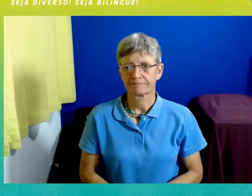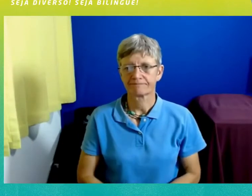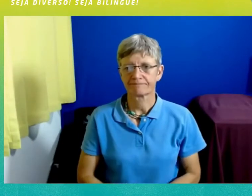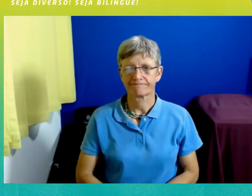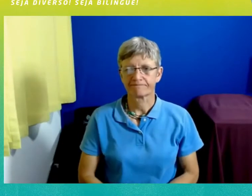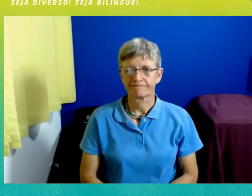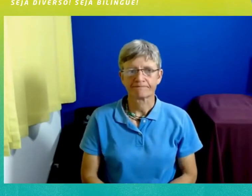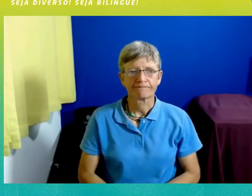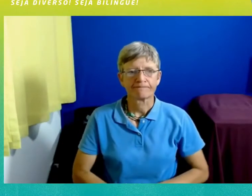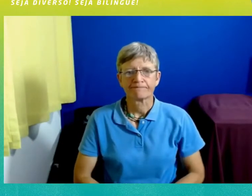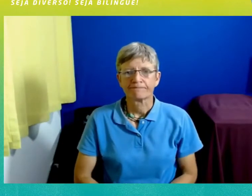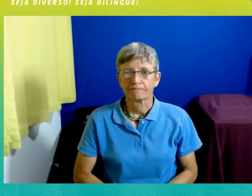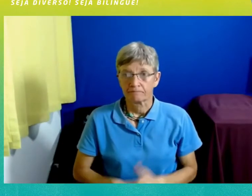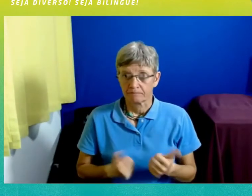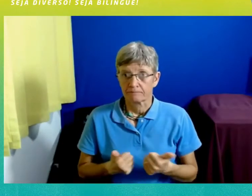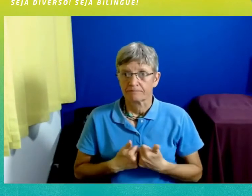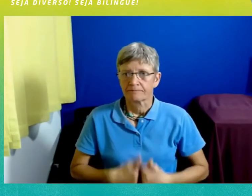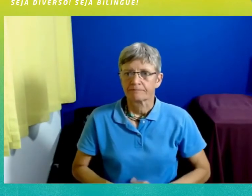leu.